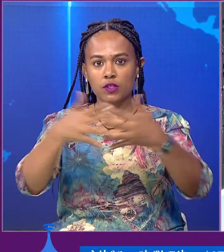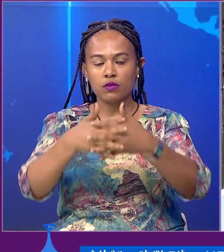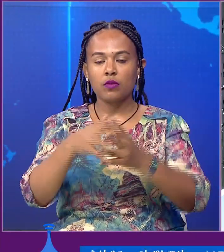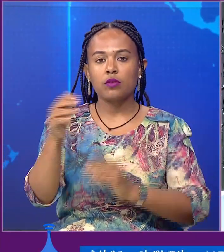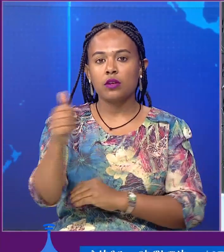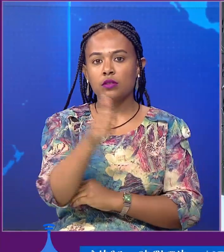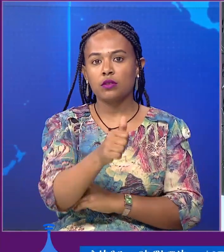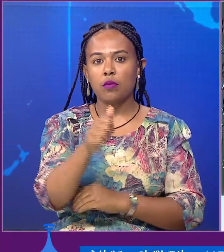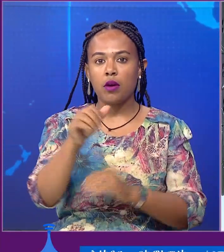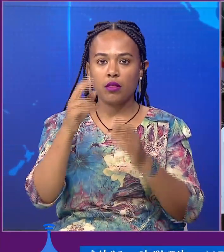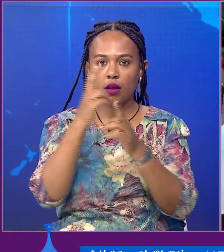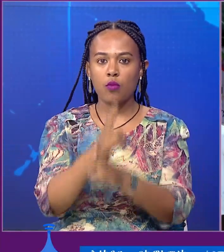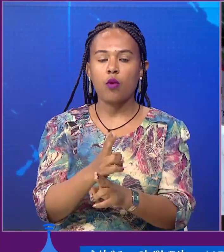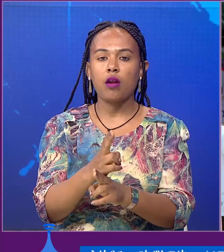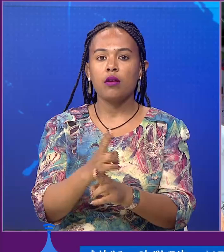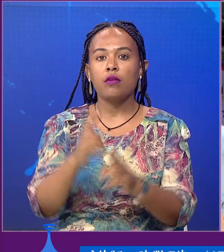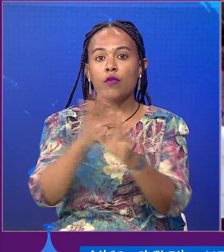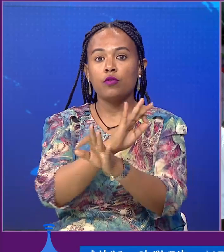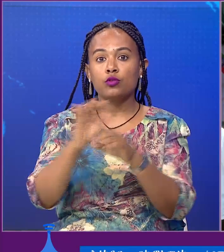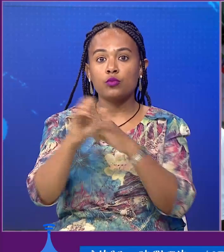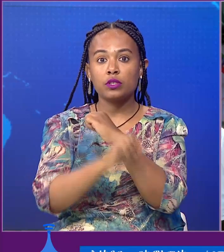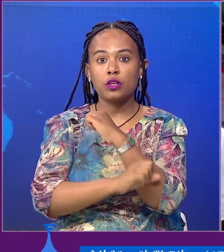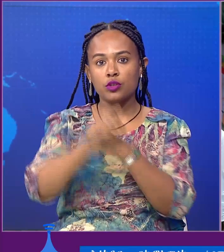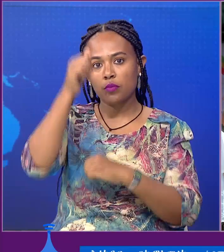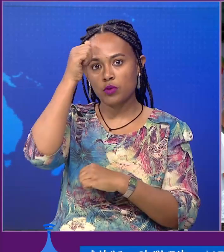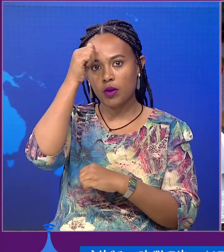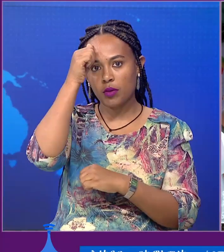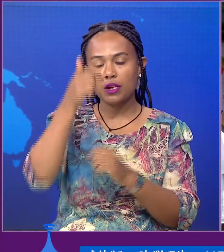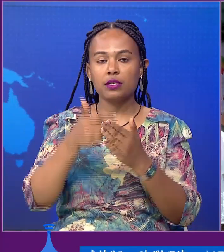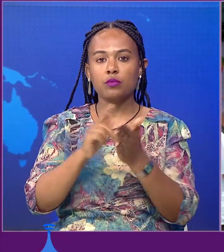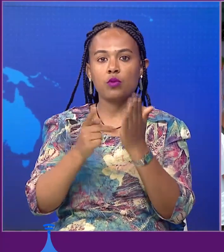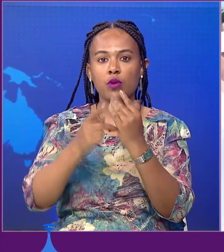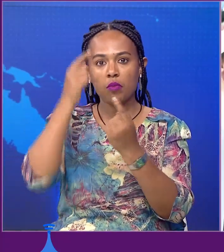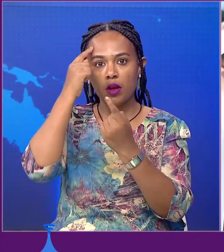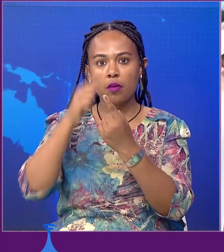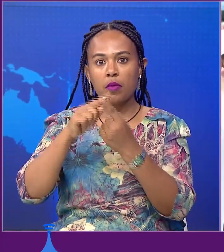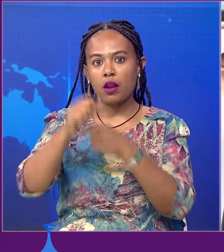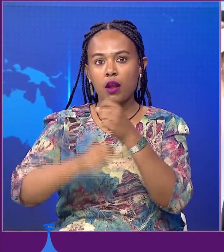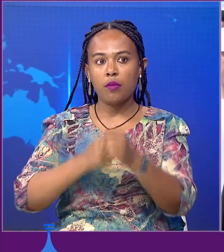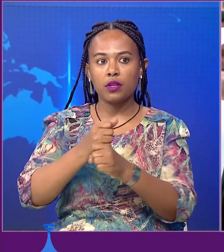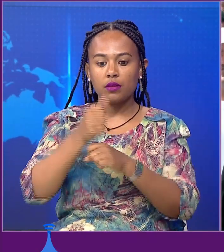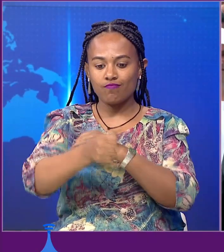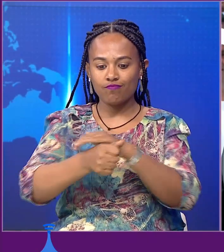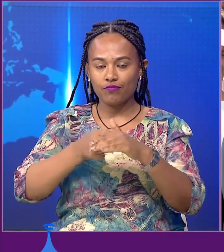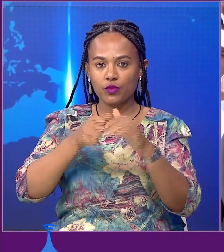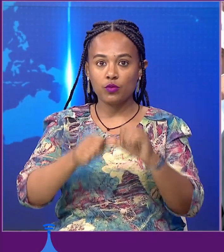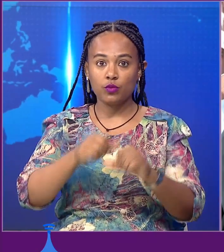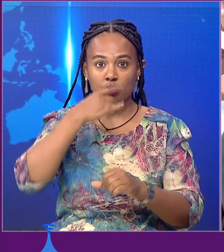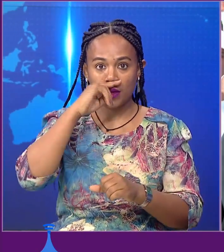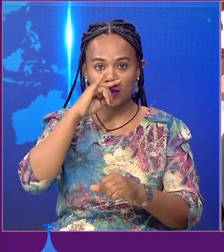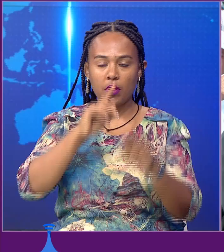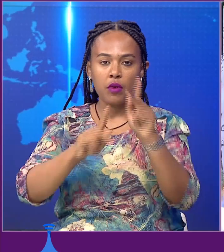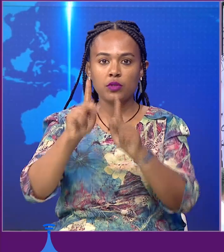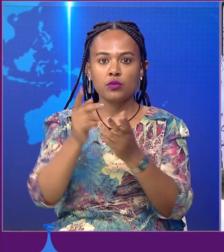በአዲስ አበባ ተከብሮ ውሏል። የፋውንዴሽኑ መስራች አባዱላ ገመዳ የዚህ ፕሮግራም ዓላማ ለዓመታት ተደብቀው የቆዩ ህጻናት እንዲወጡና ማህበረሰቡ